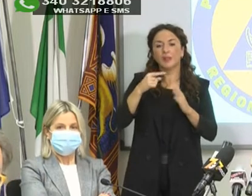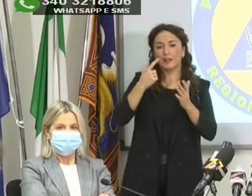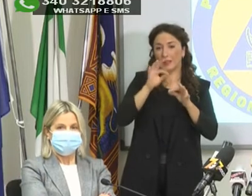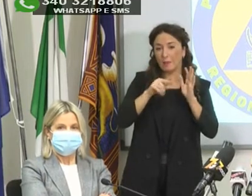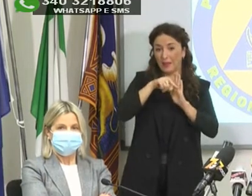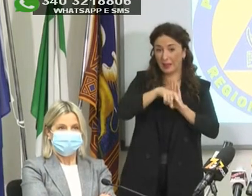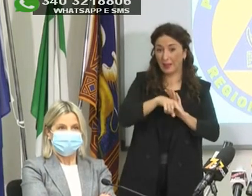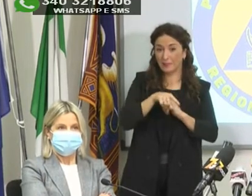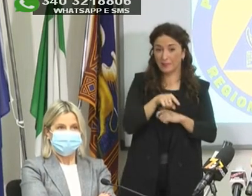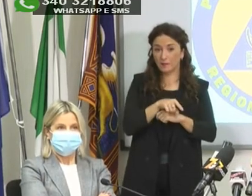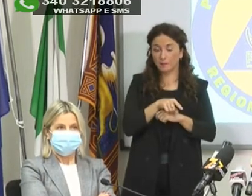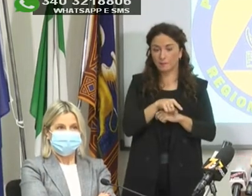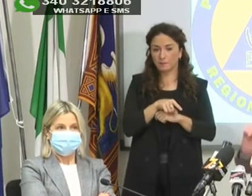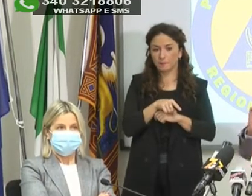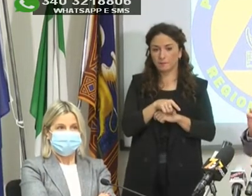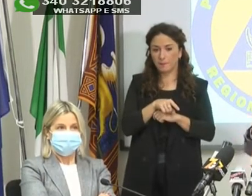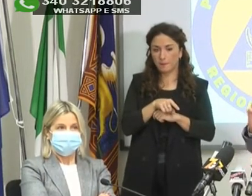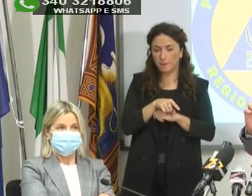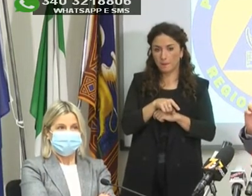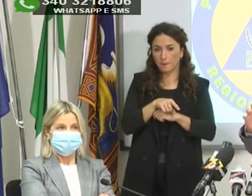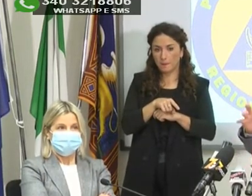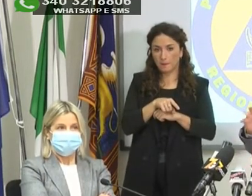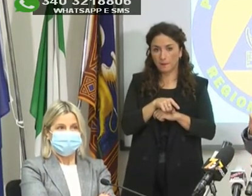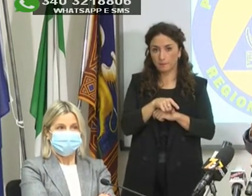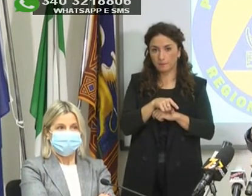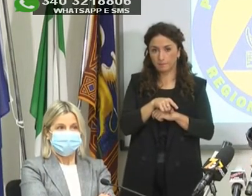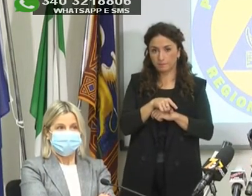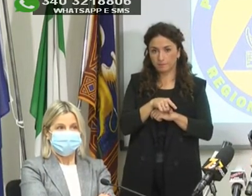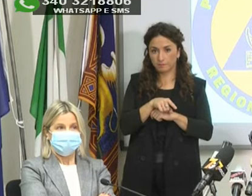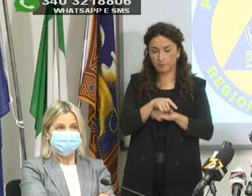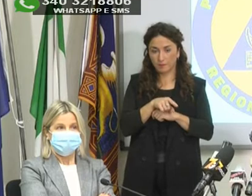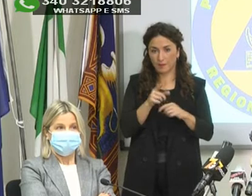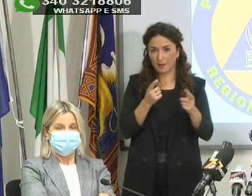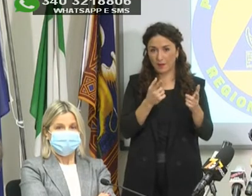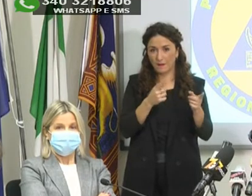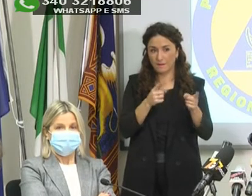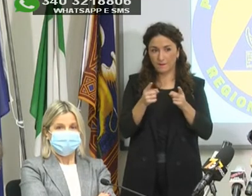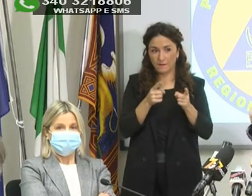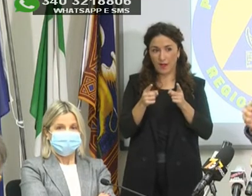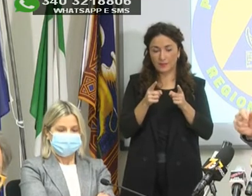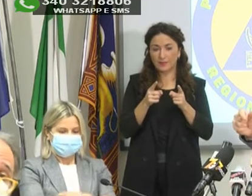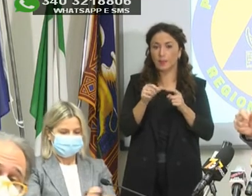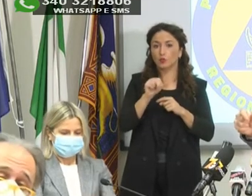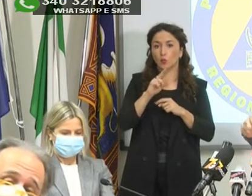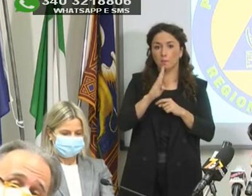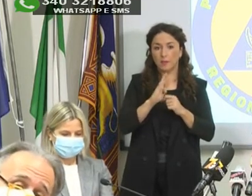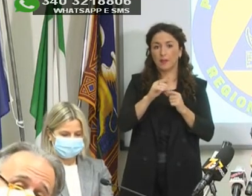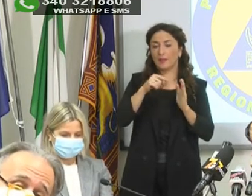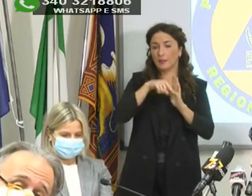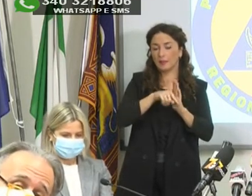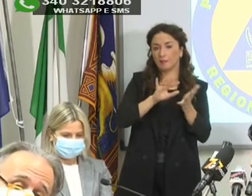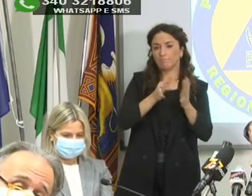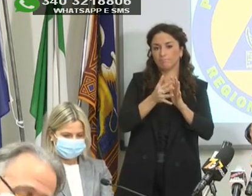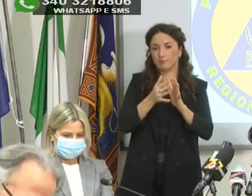delle quali per arrivare proprio al completamento finale, che è la fase di riconversione di subintensive in intensive,